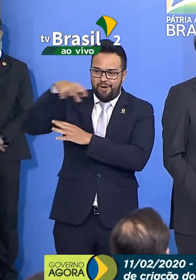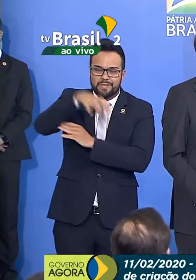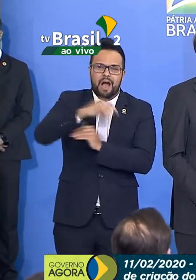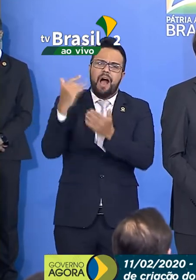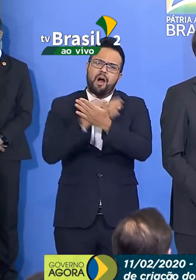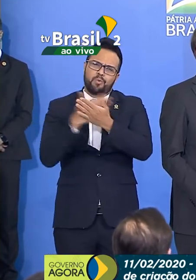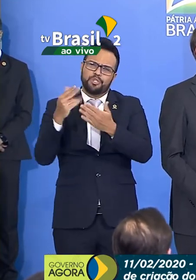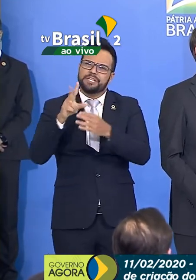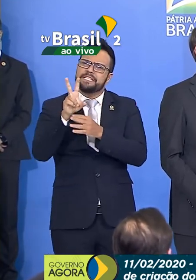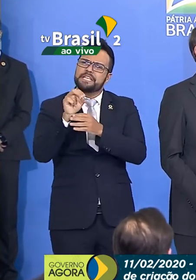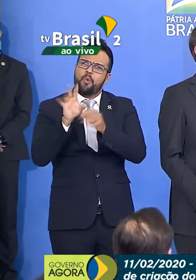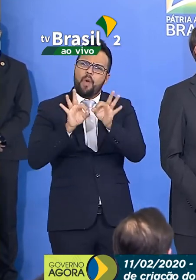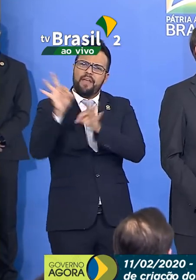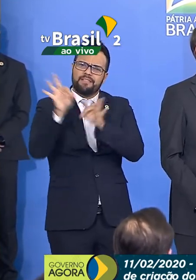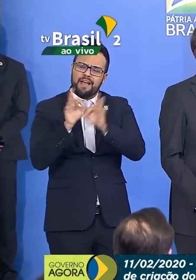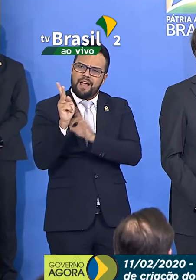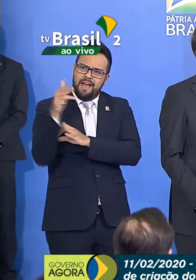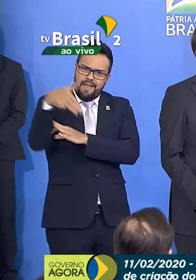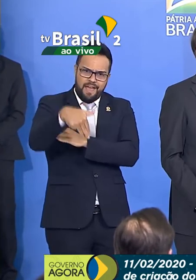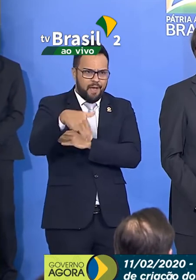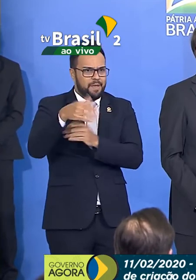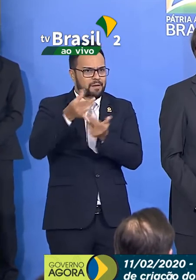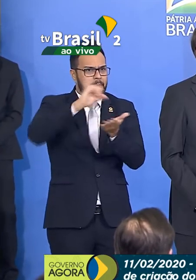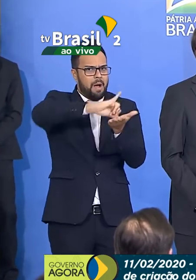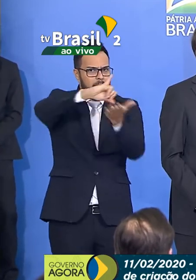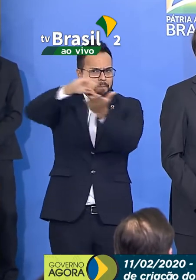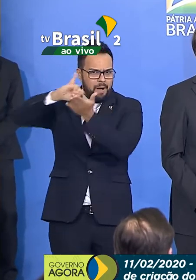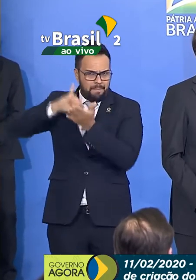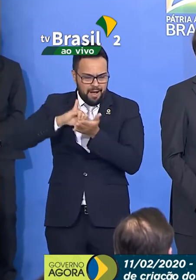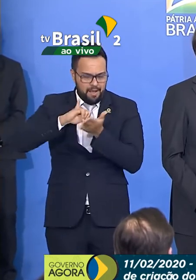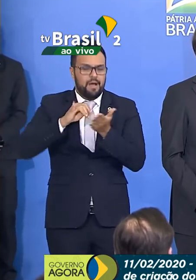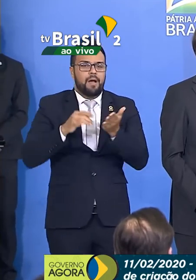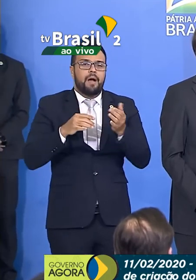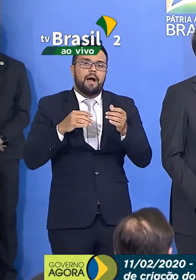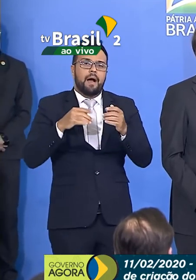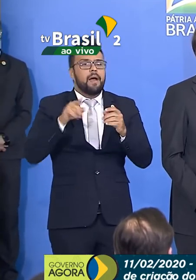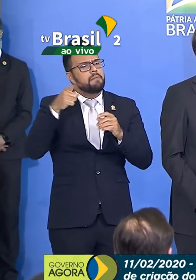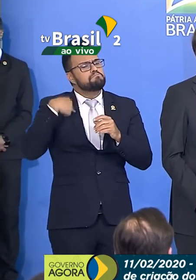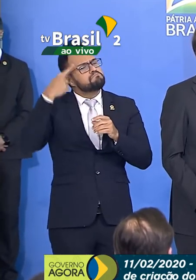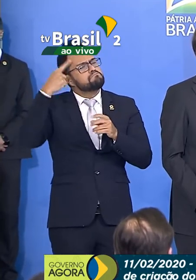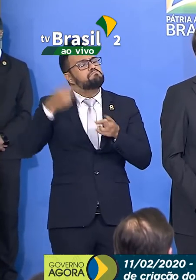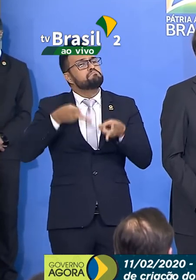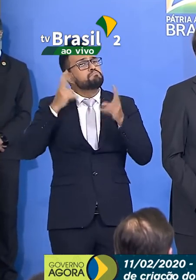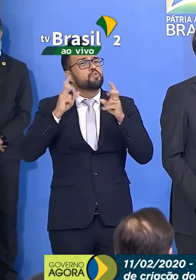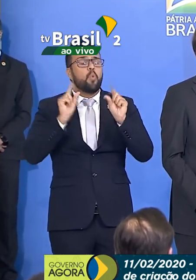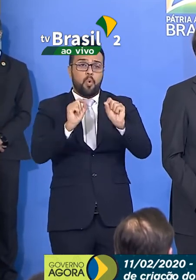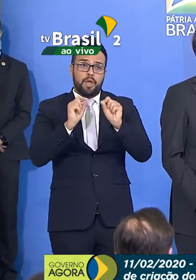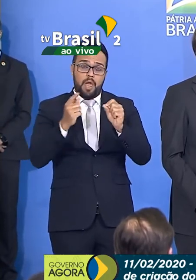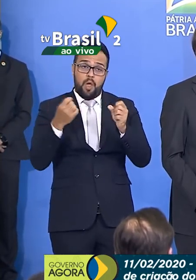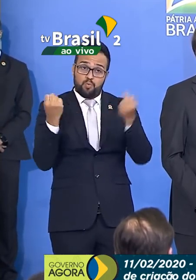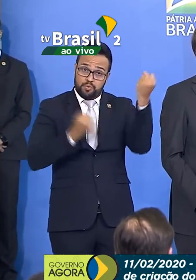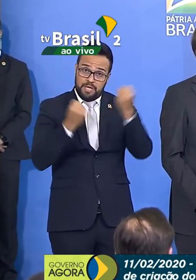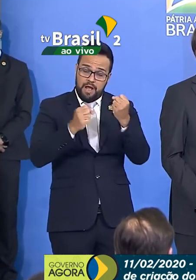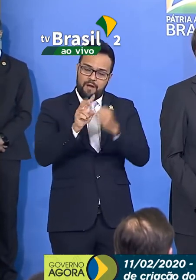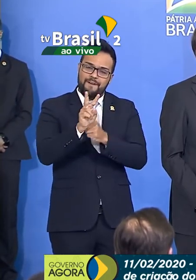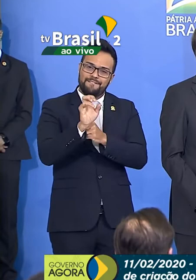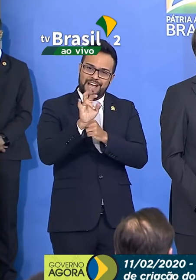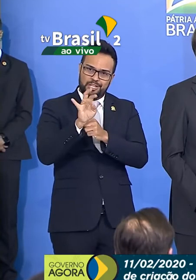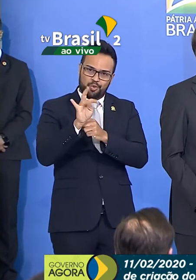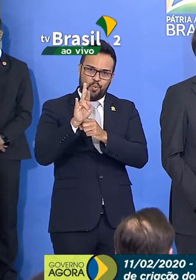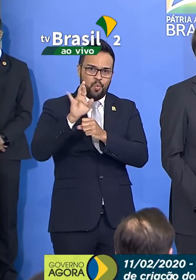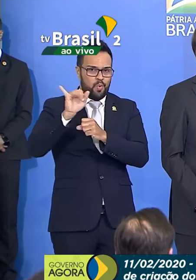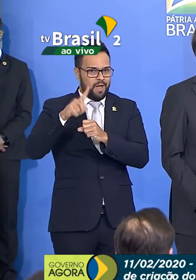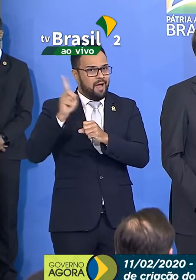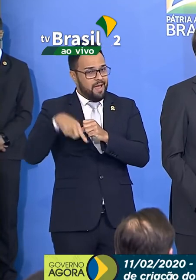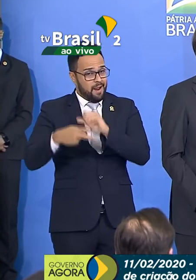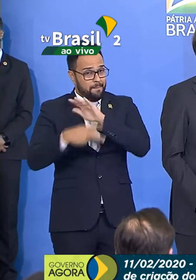50 quilômetros da sede do centro de instrução. Então ele adotou o seguinte: as viaturas que eram do